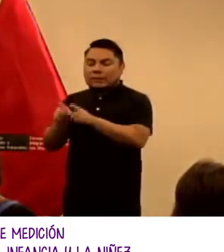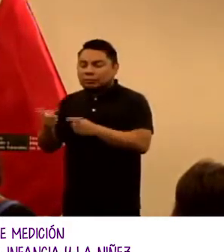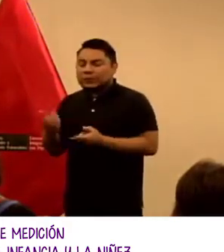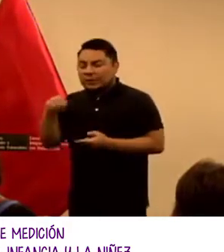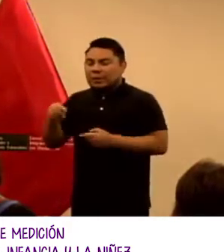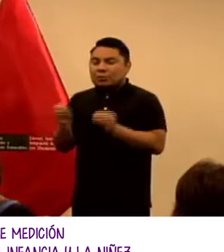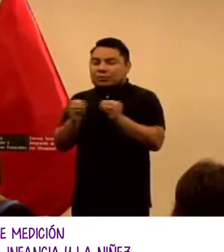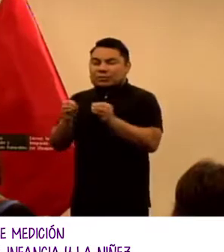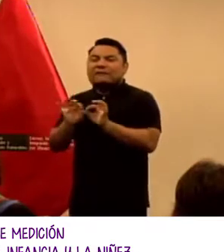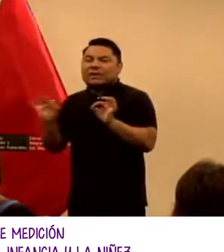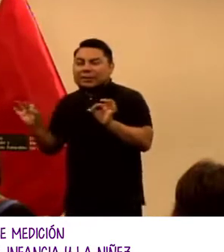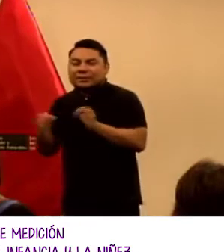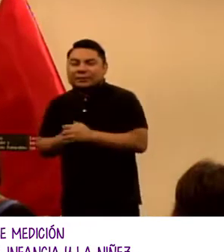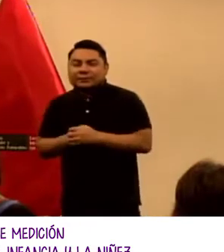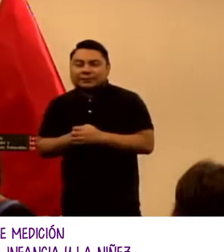fina.